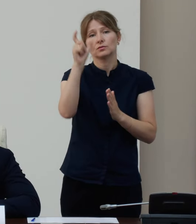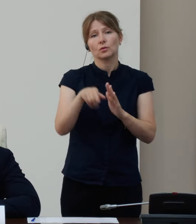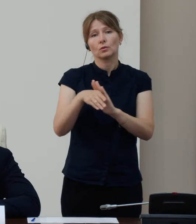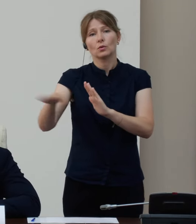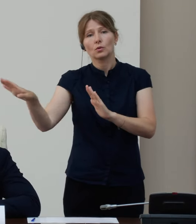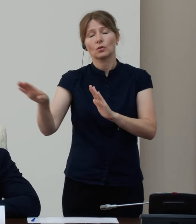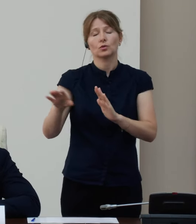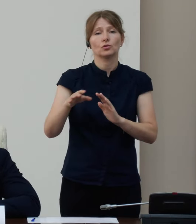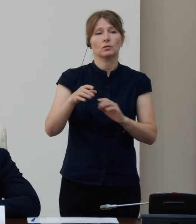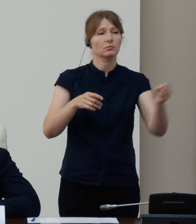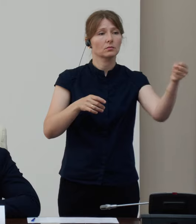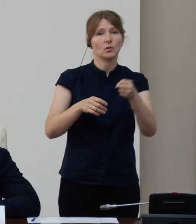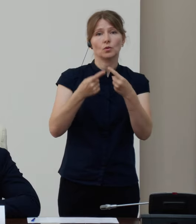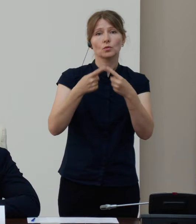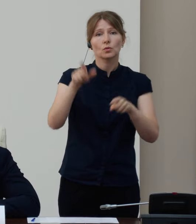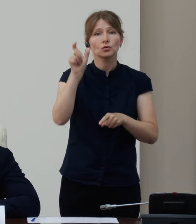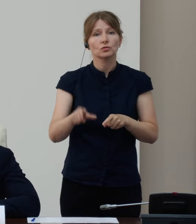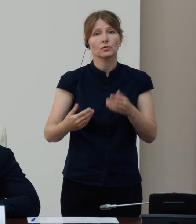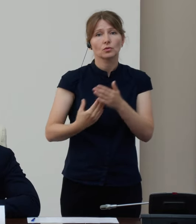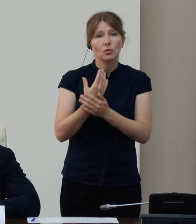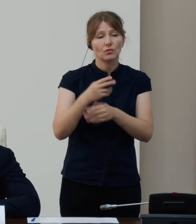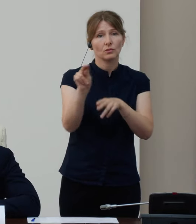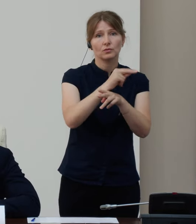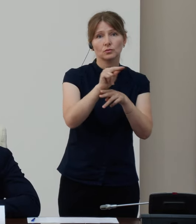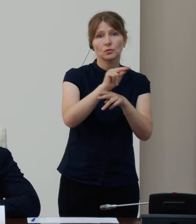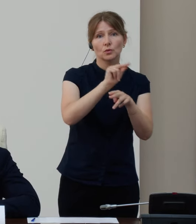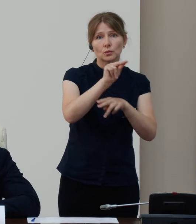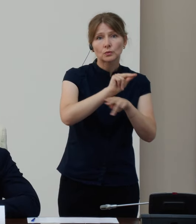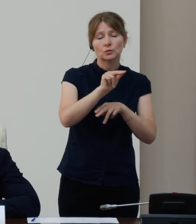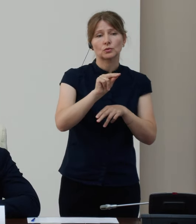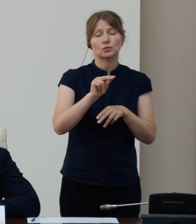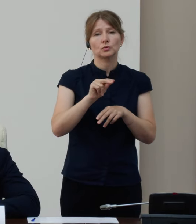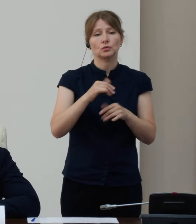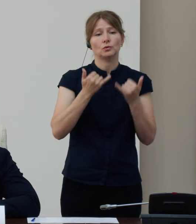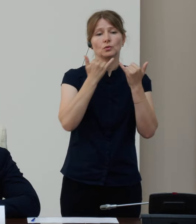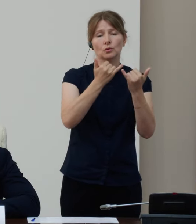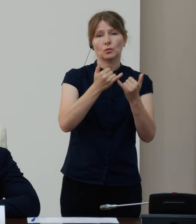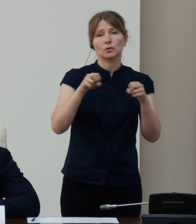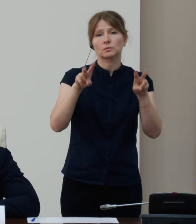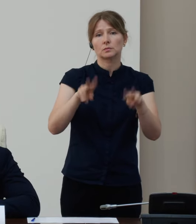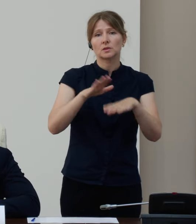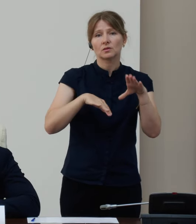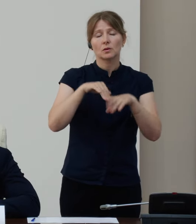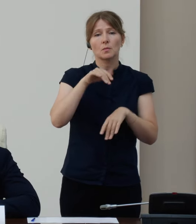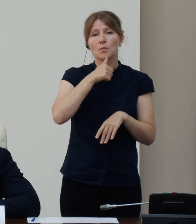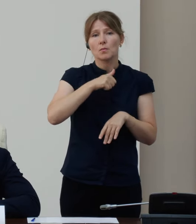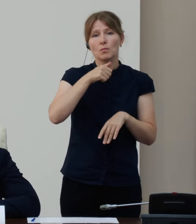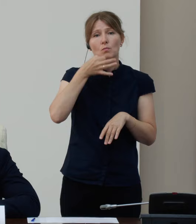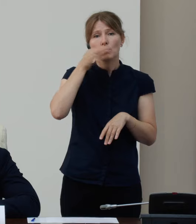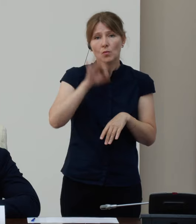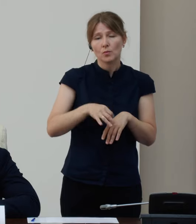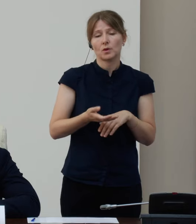să recrutezi o persoană nouă, să oferi formare profesională la